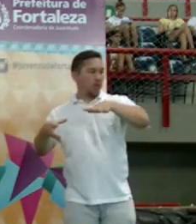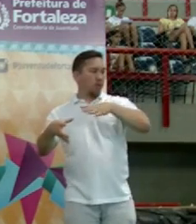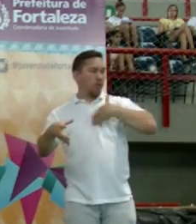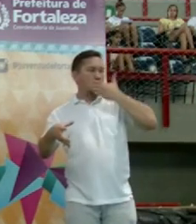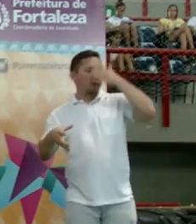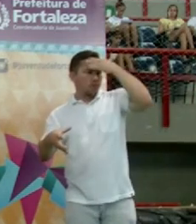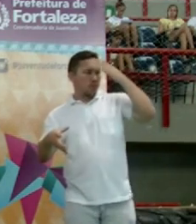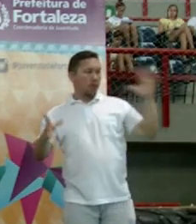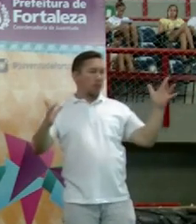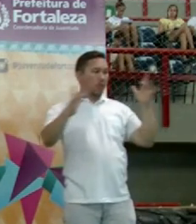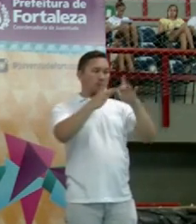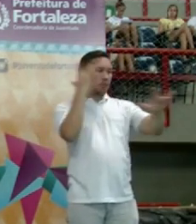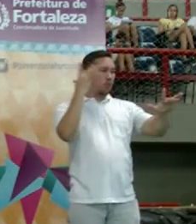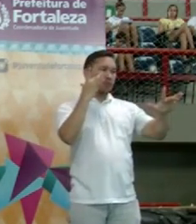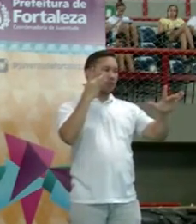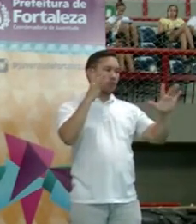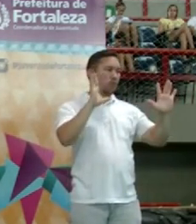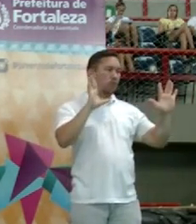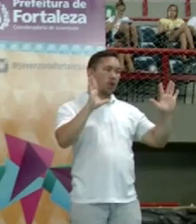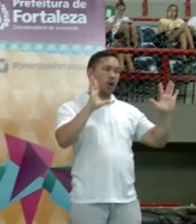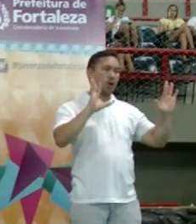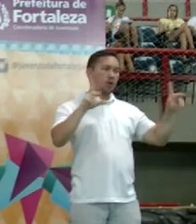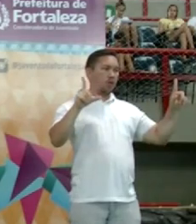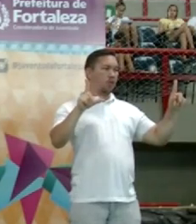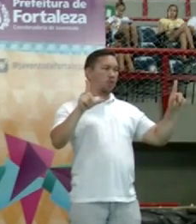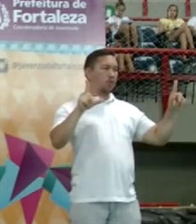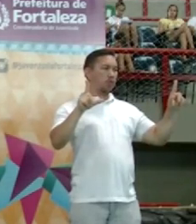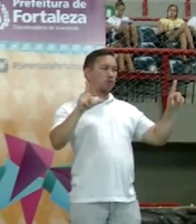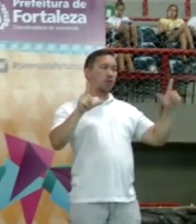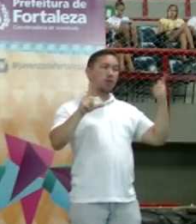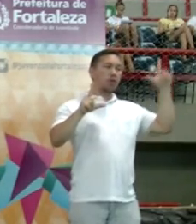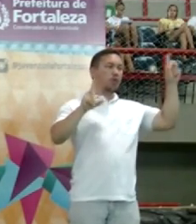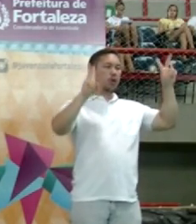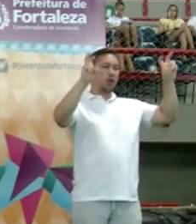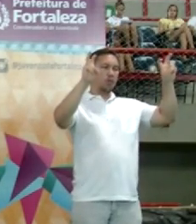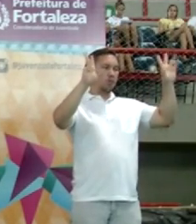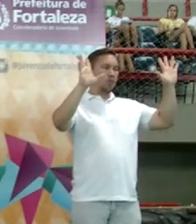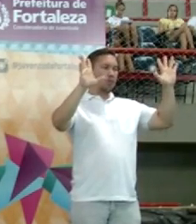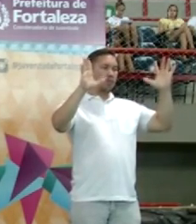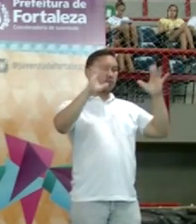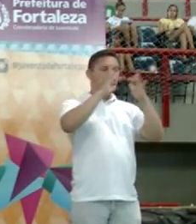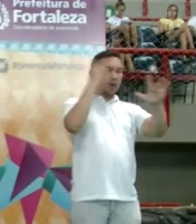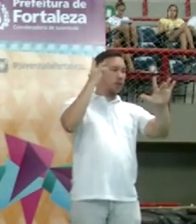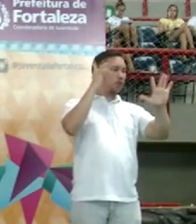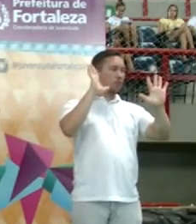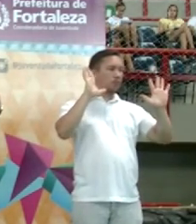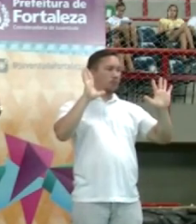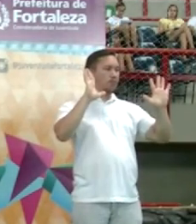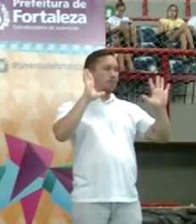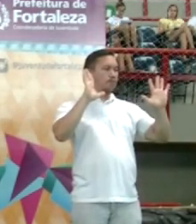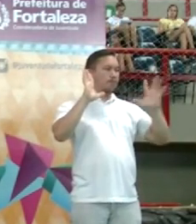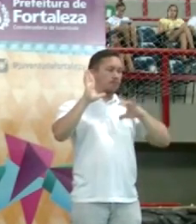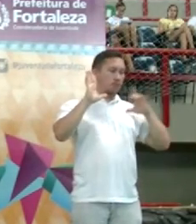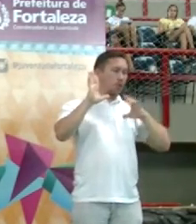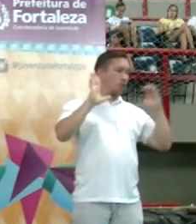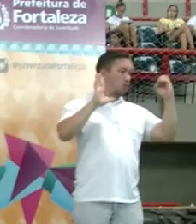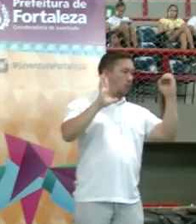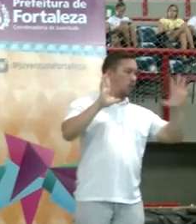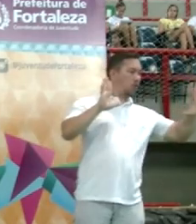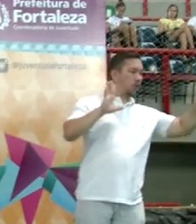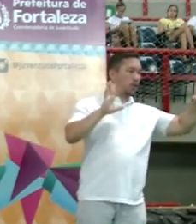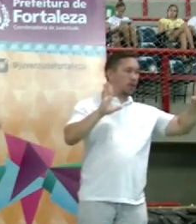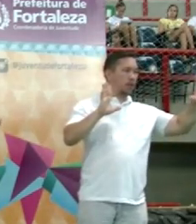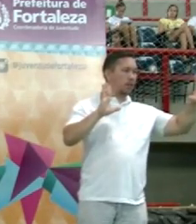não tem ligação com hoje, não tem ligação com hoje. Hoje nós temos outros motivos para ter esse choque entre o Ocidente e o